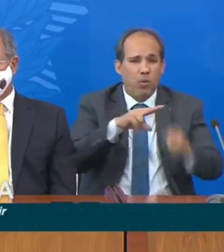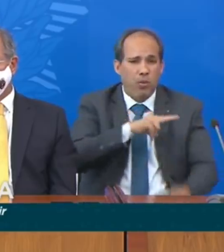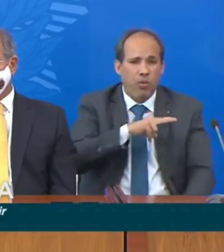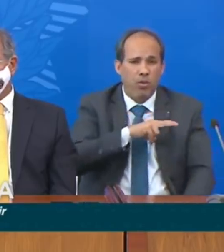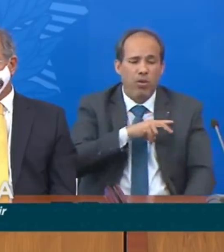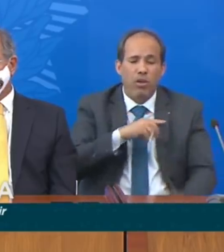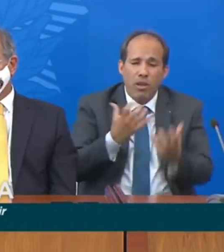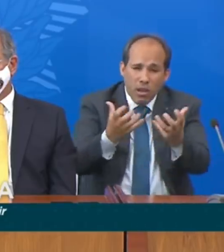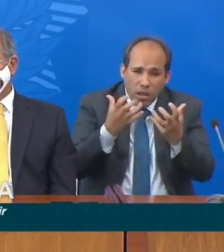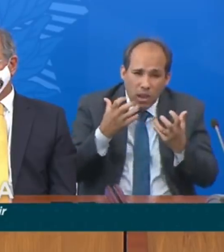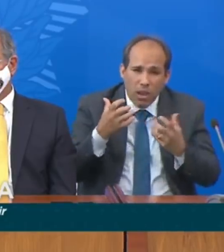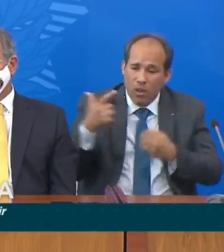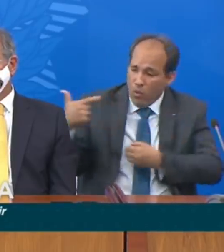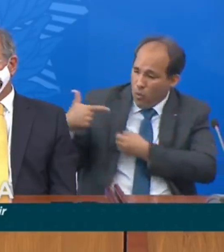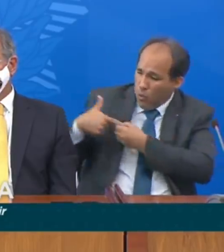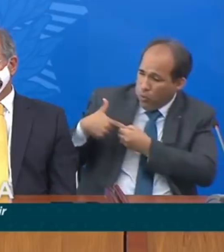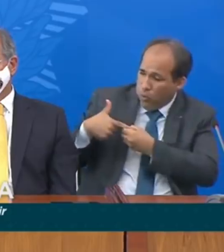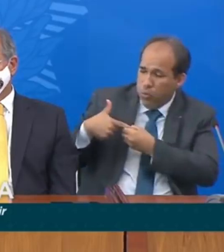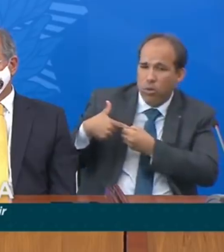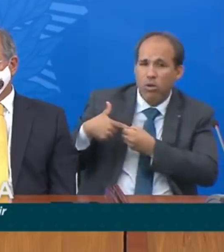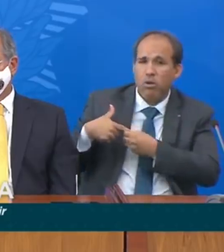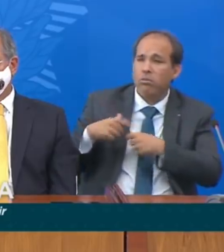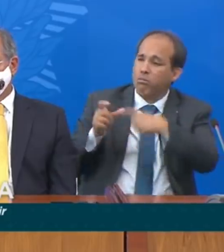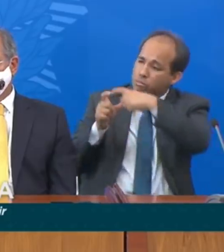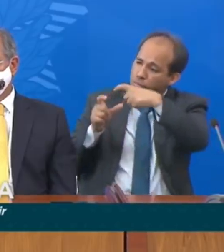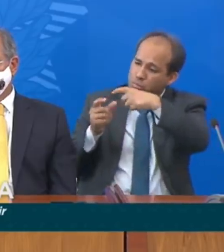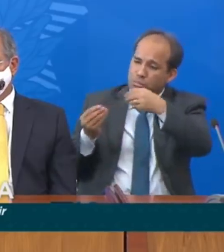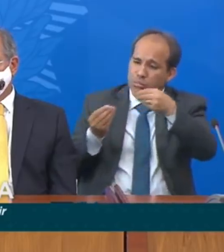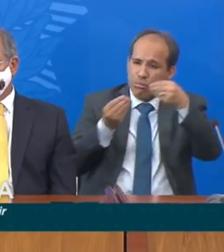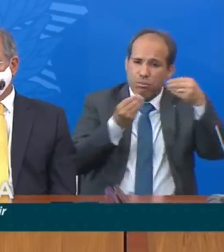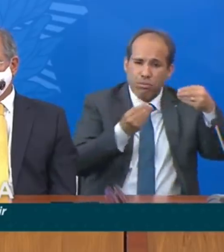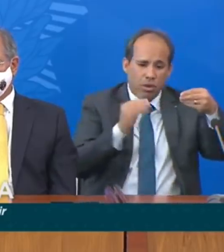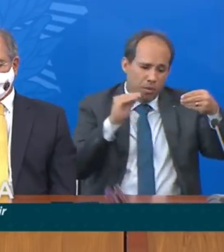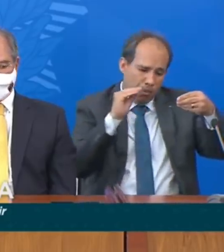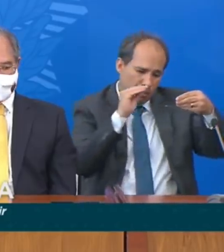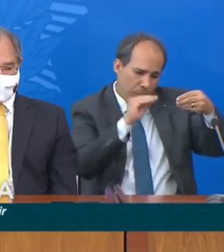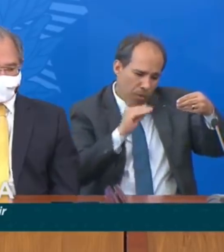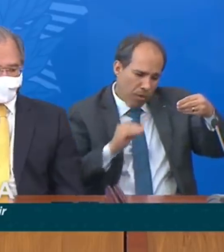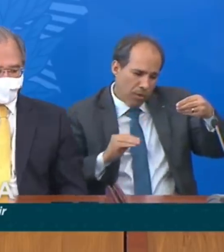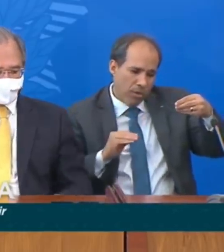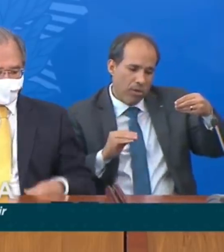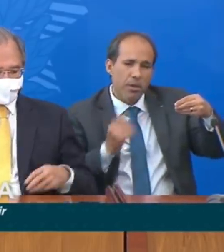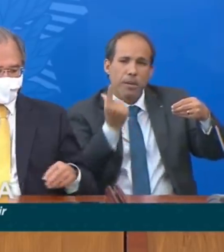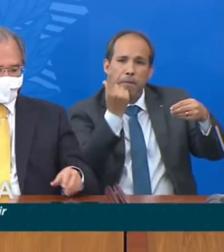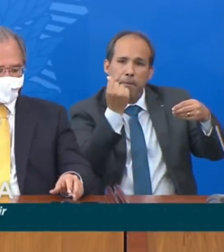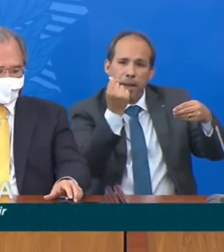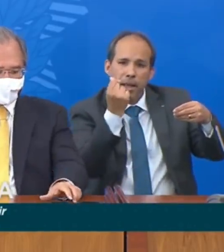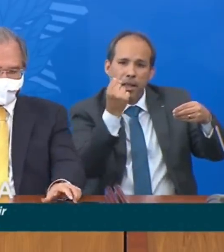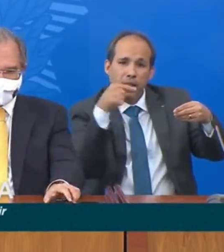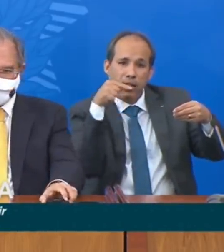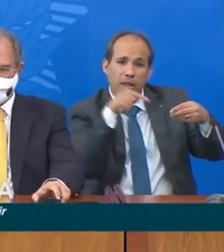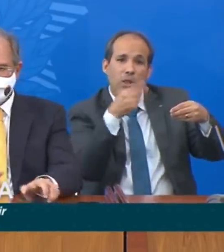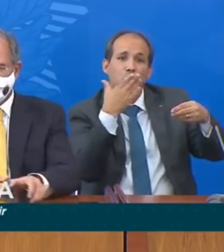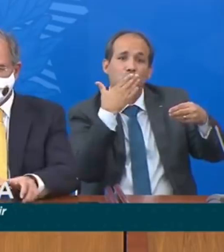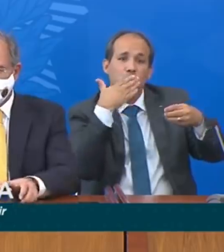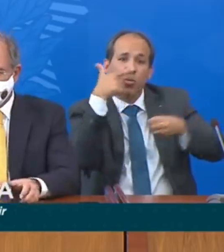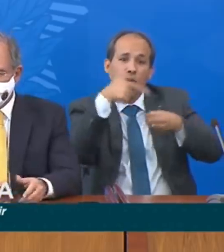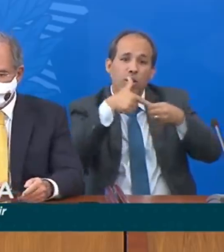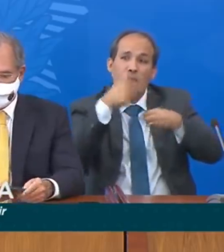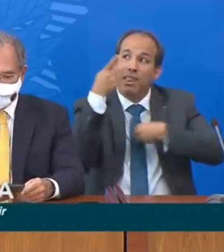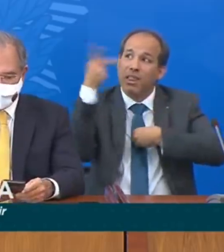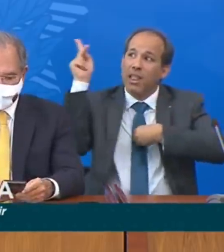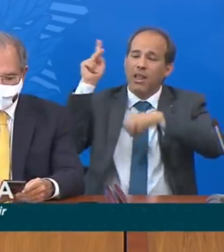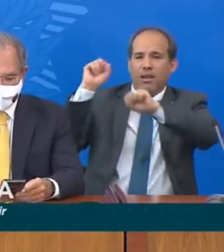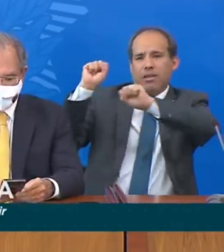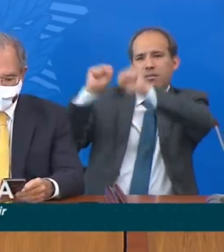gostariam de, ao abastecer seu veículo, pegar a nota fiscal e está escrito ali, preço daquele combustível na